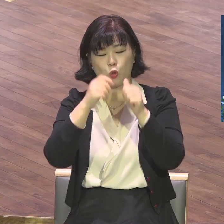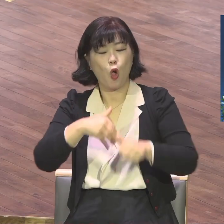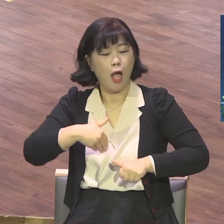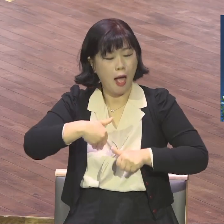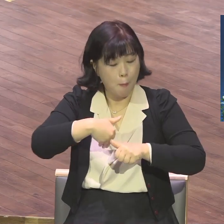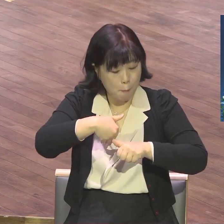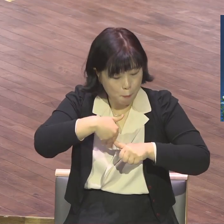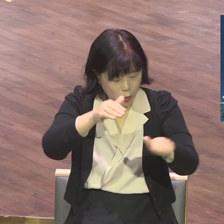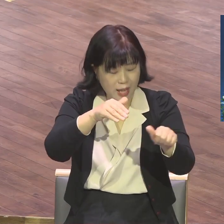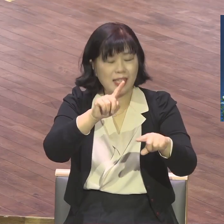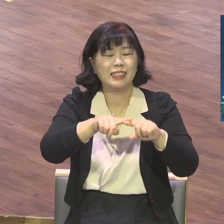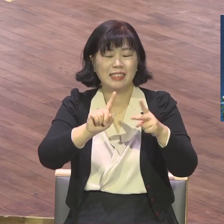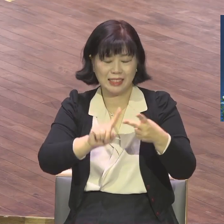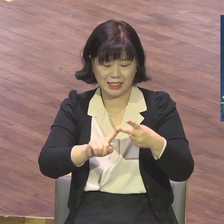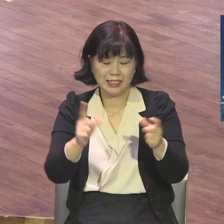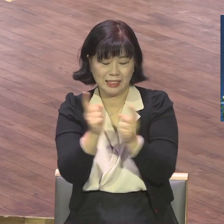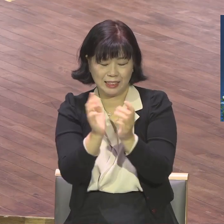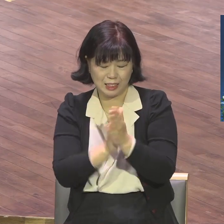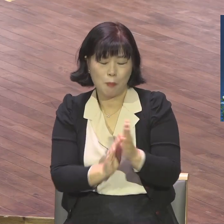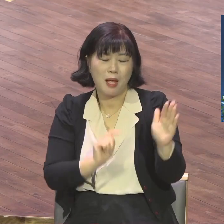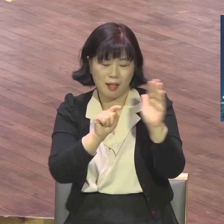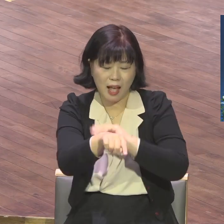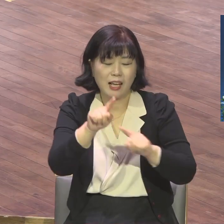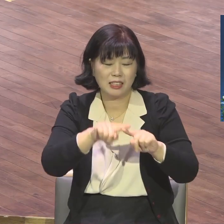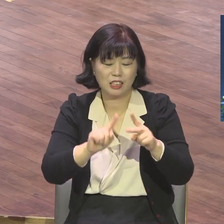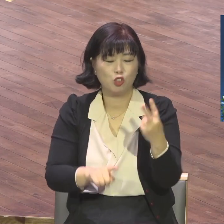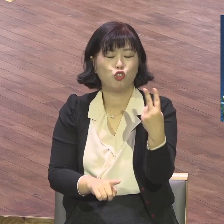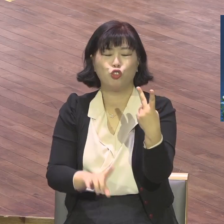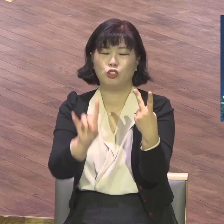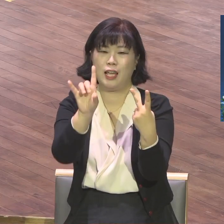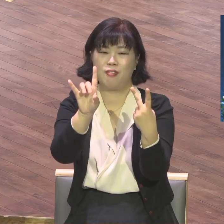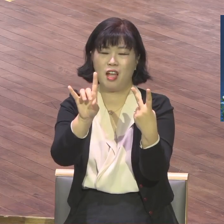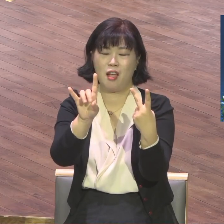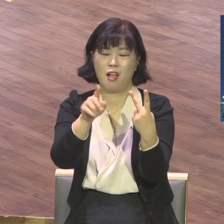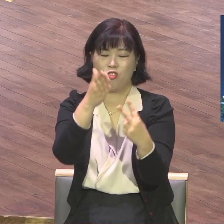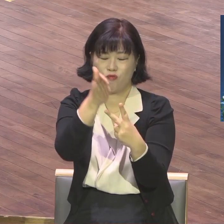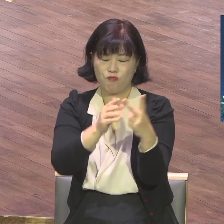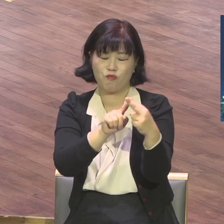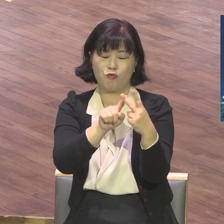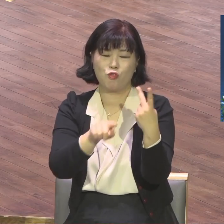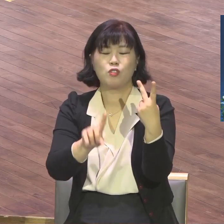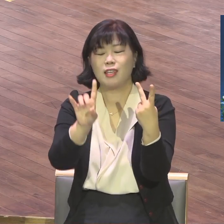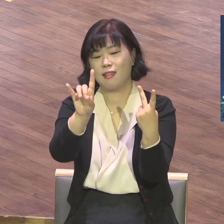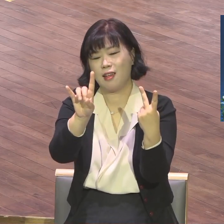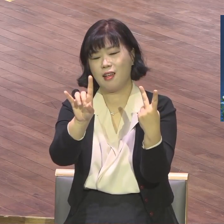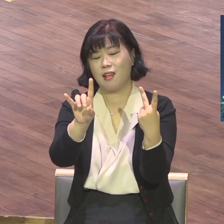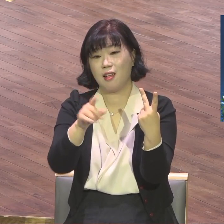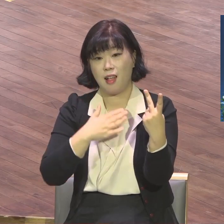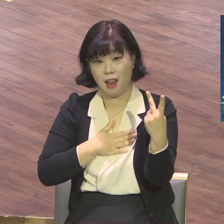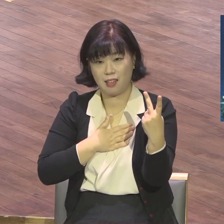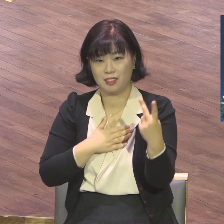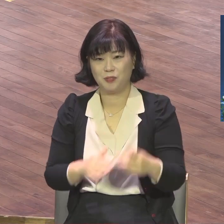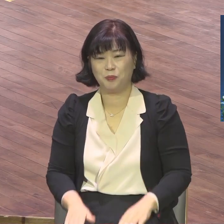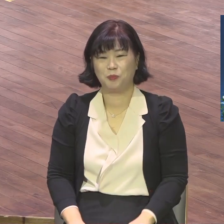아멘. 제가요, 헌당 이 본당 헌당 이후에 헌금 이야기 절대 하지 않겠다, 헌금 거두는 시간도